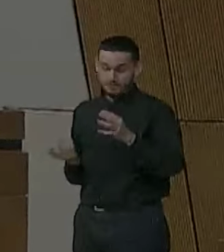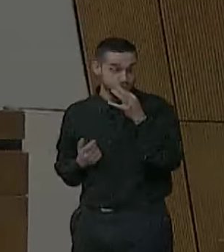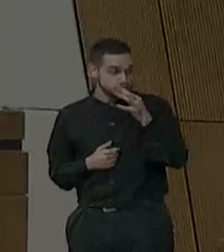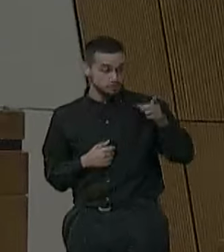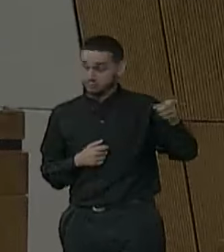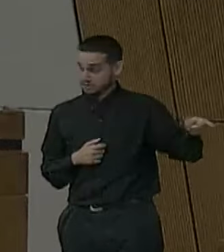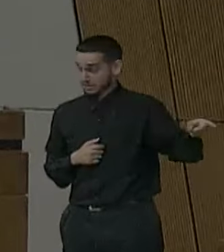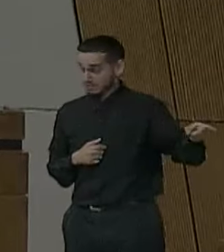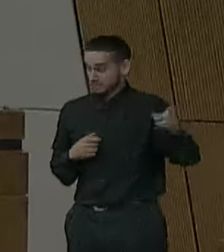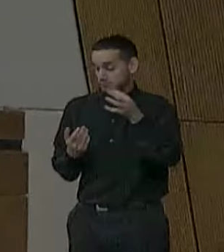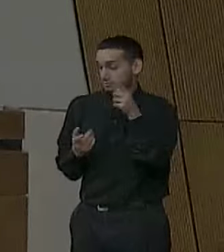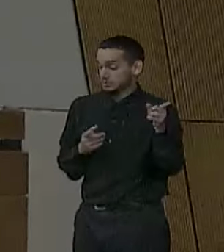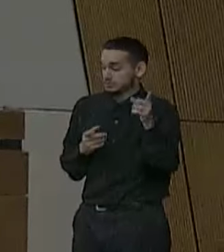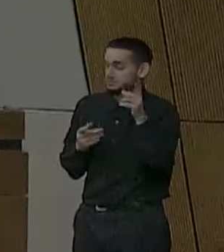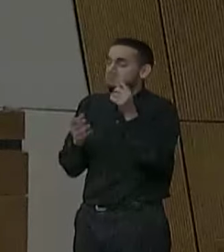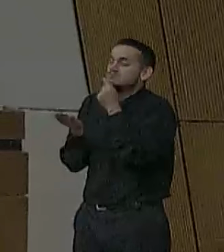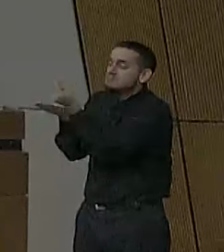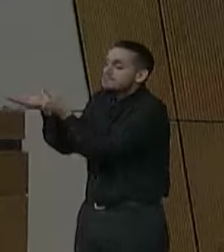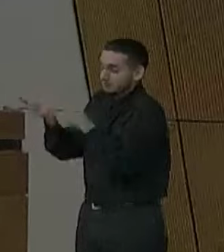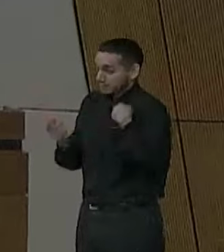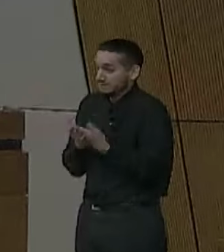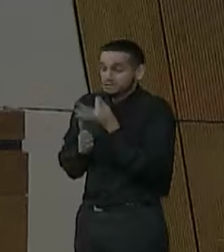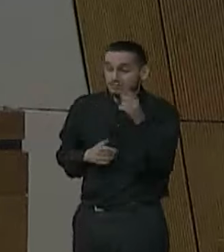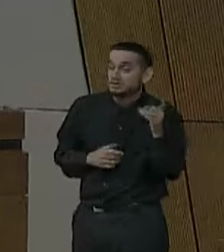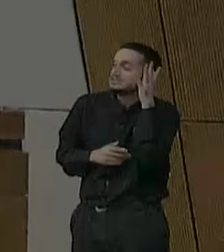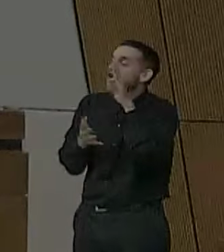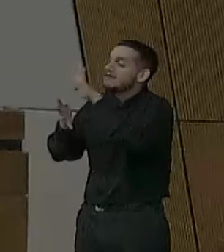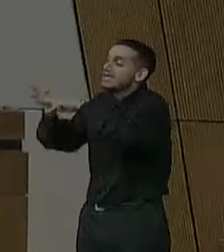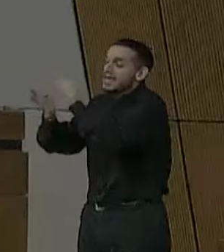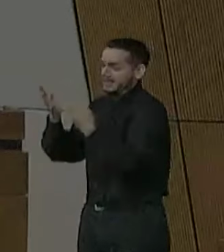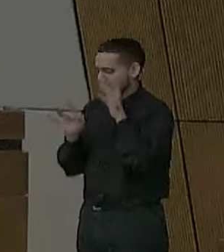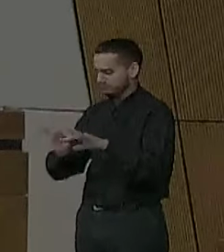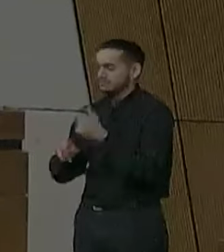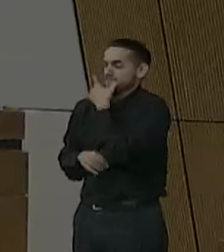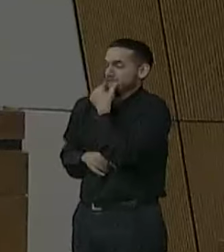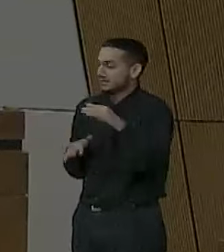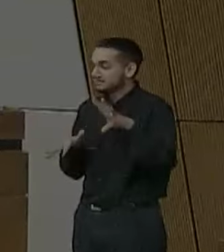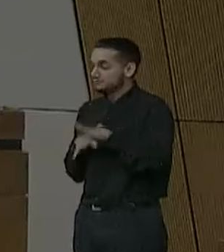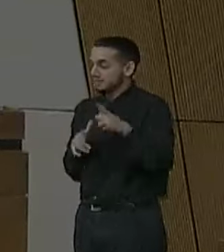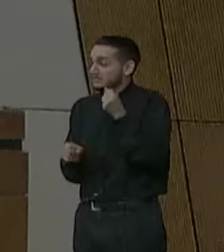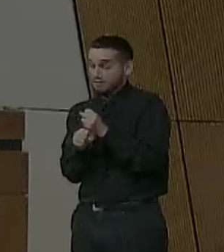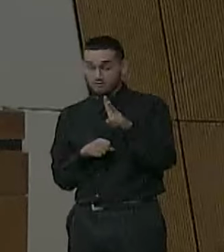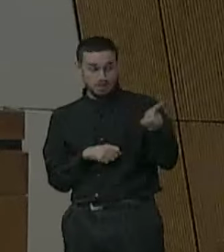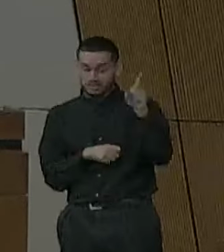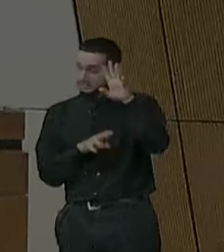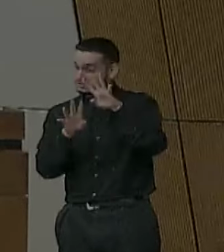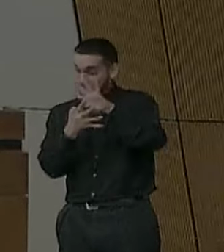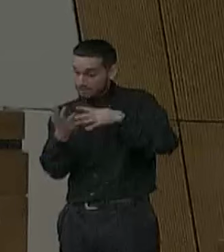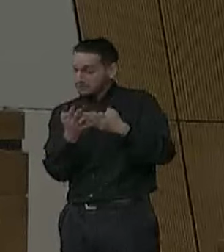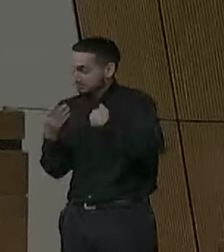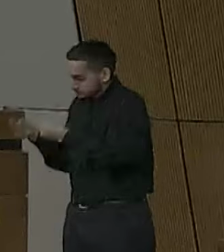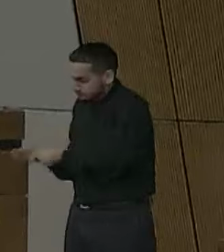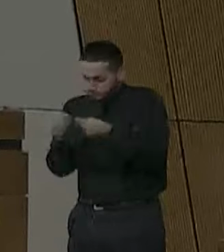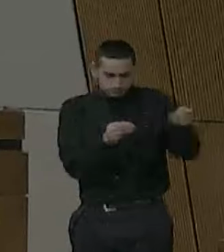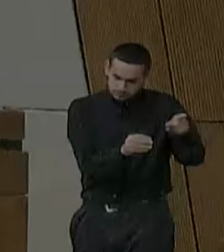pero puede trabajar con un Excel, puede trabajar con un Word. Entonces ahí hablamos del empleo de calidad. Y luego, en